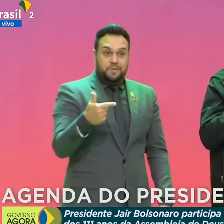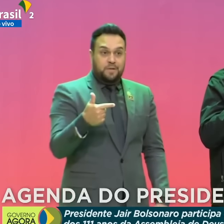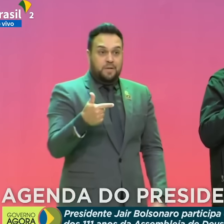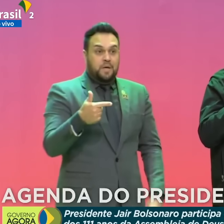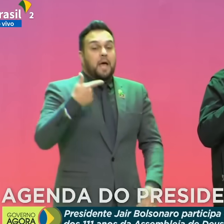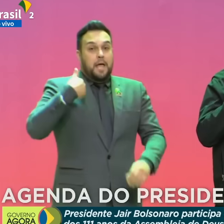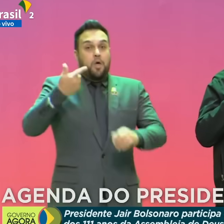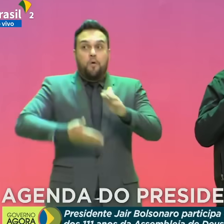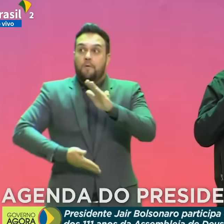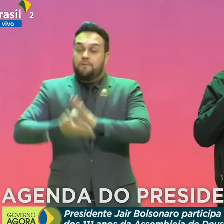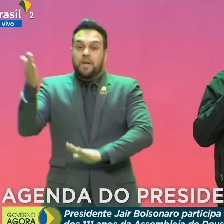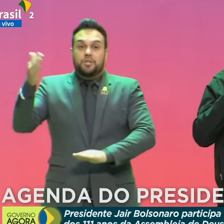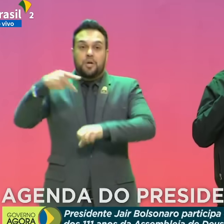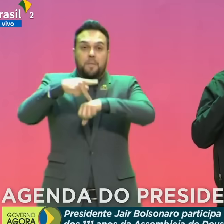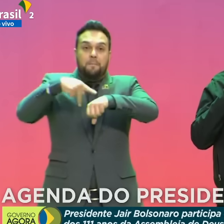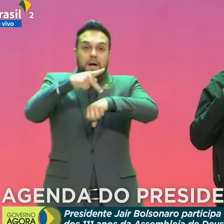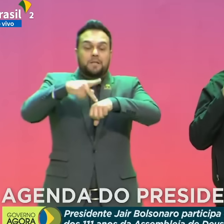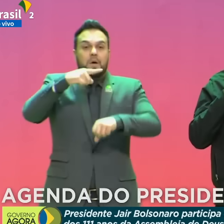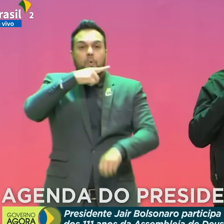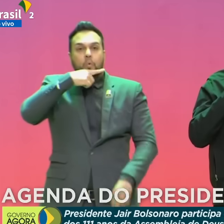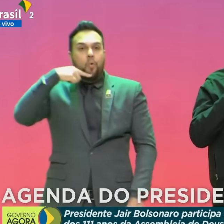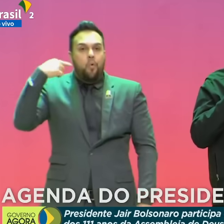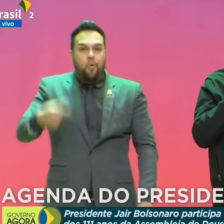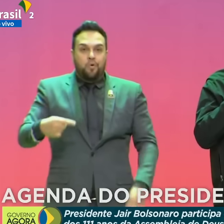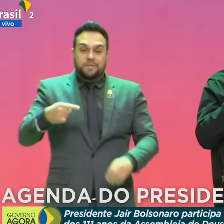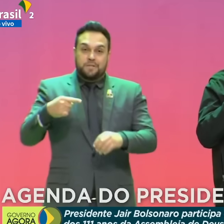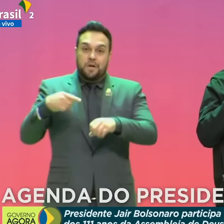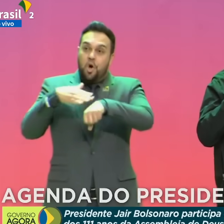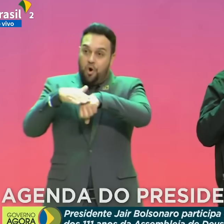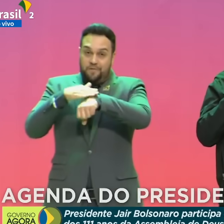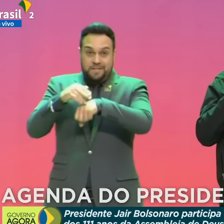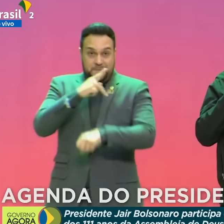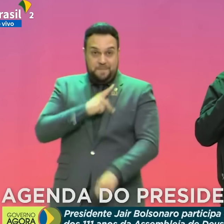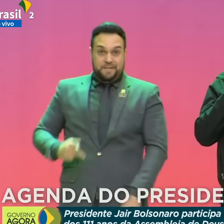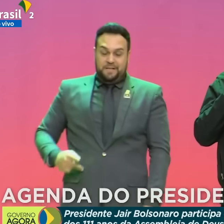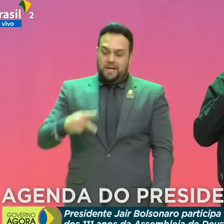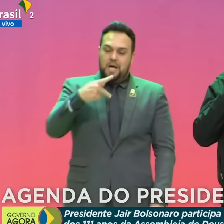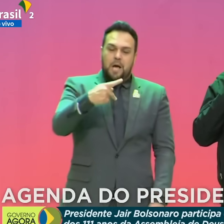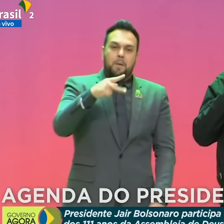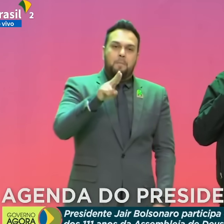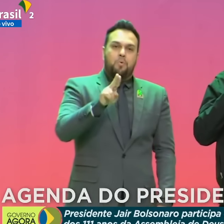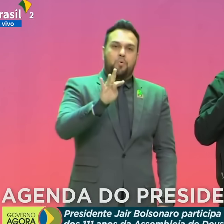fui na Rússia conversar com o presidente Putin.